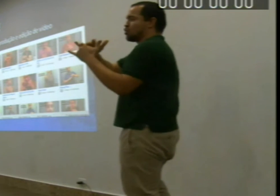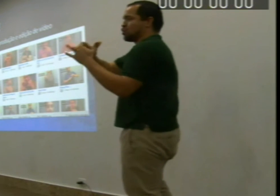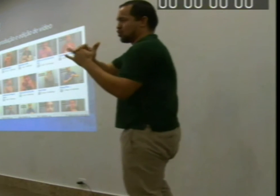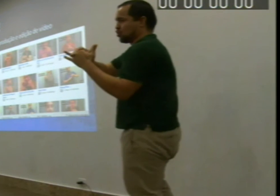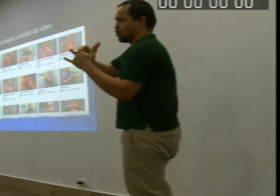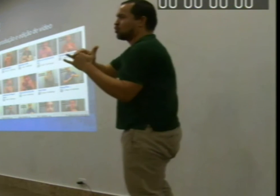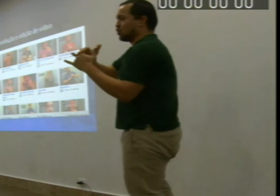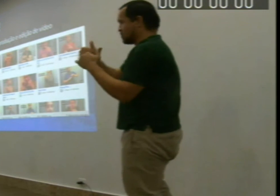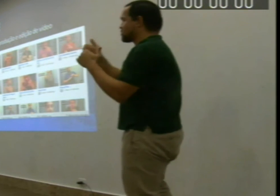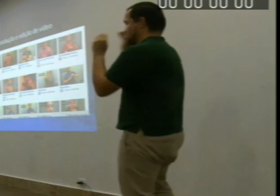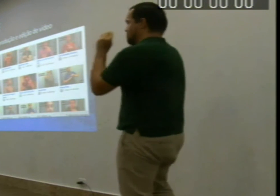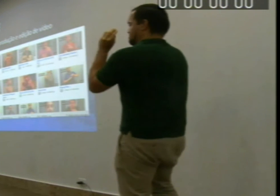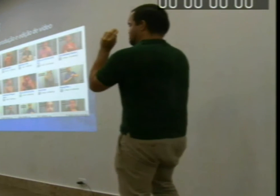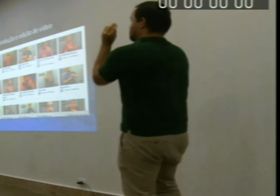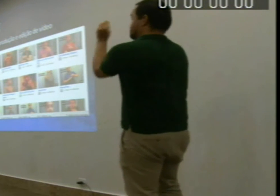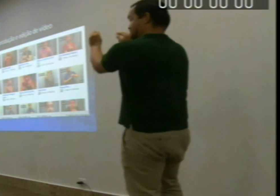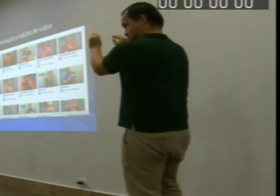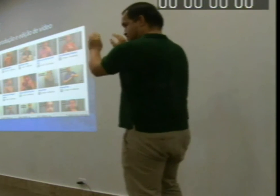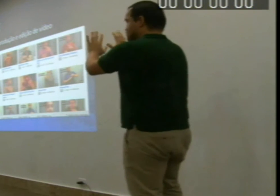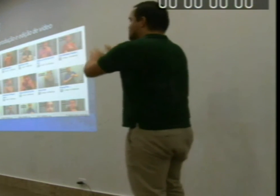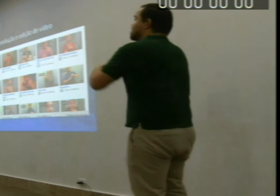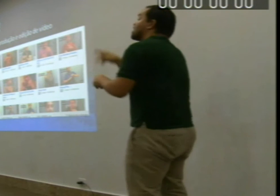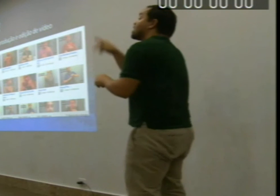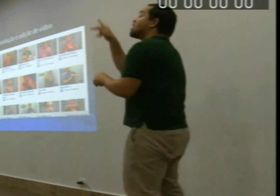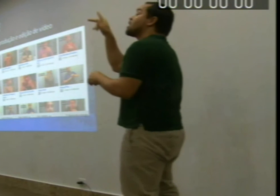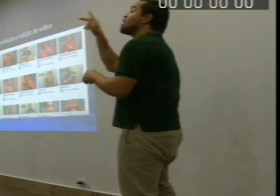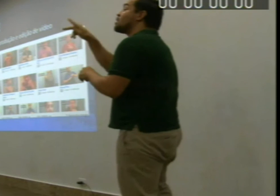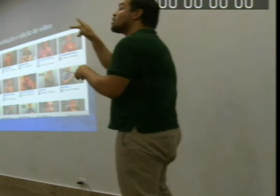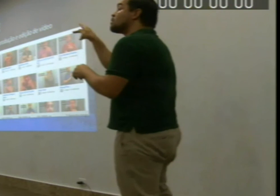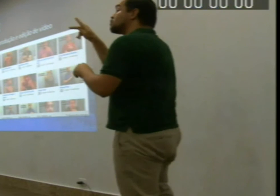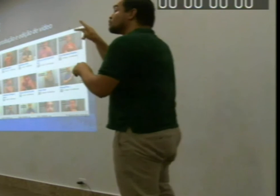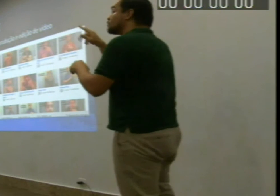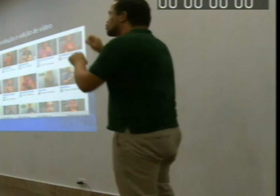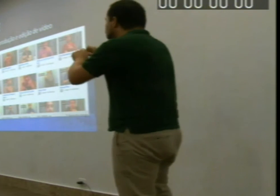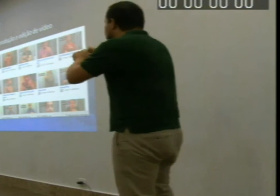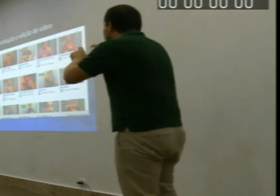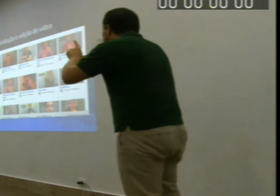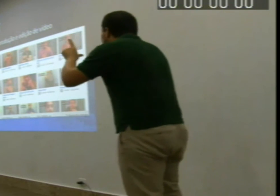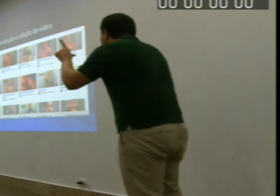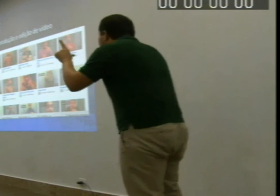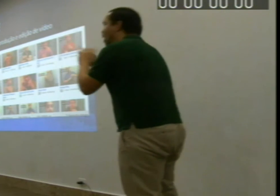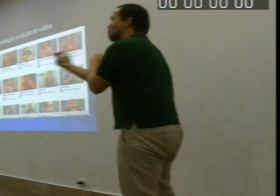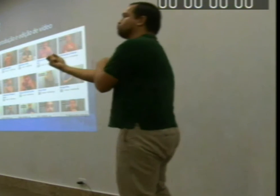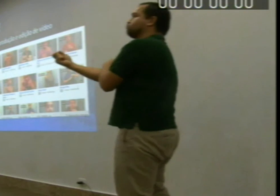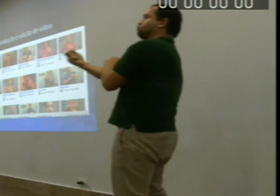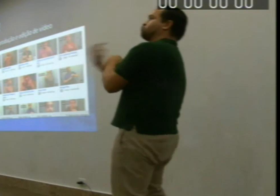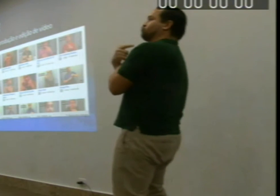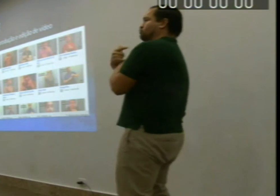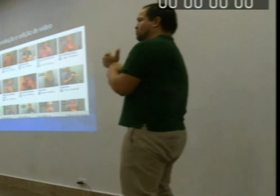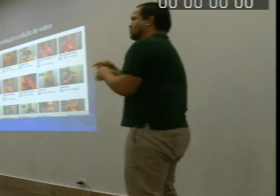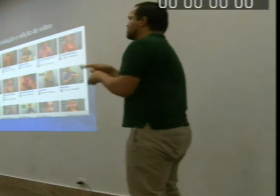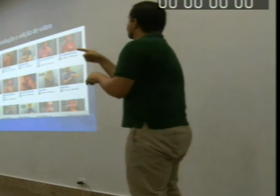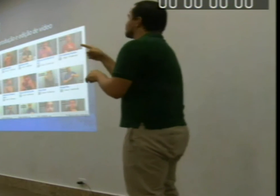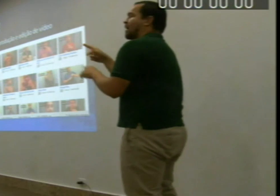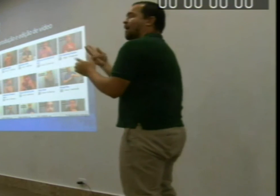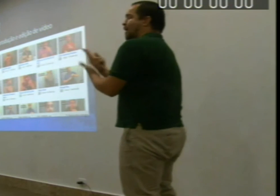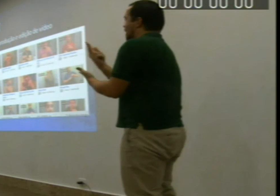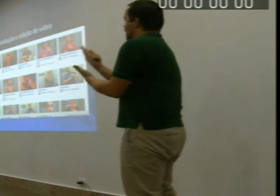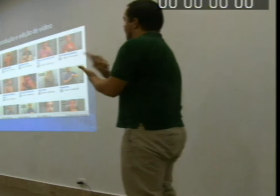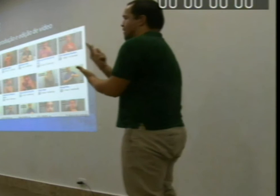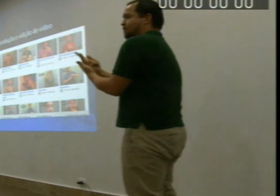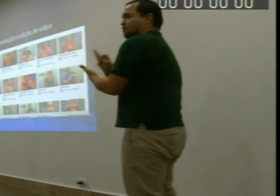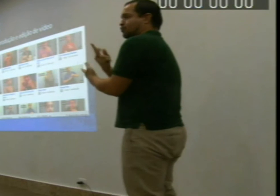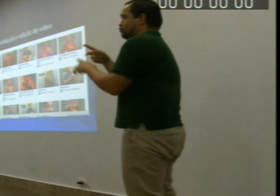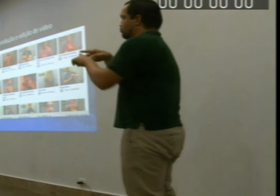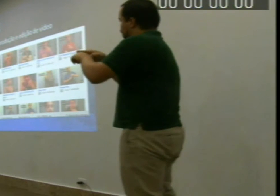mudo YouTube postei no YouTube a professora olhou abriu e falou ó